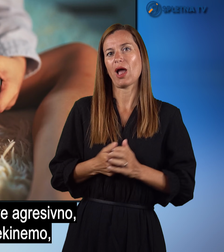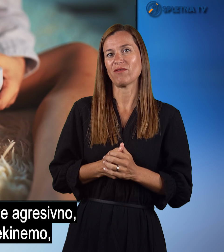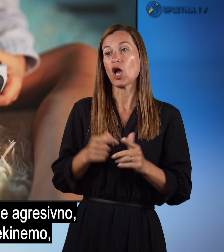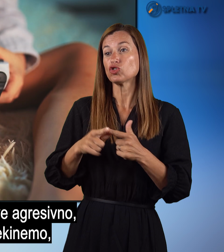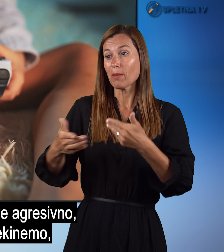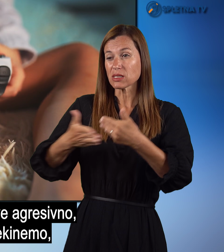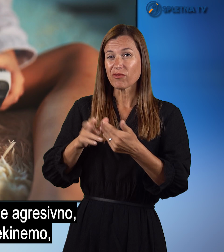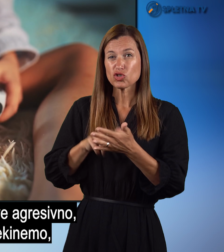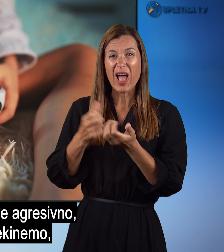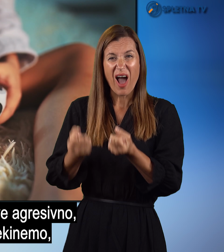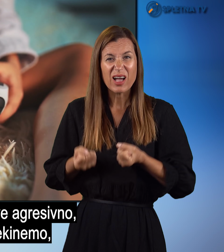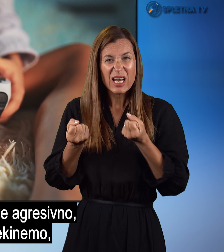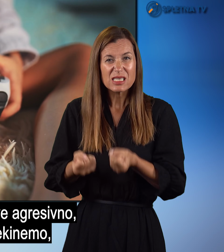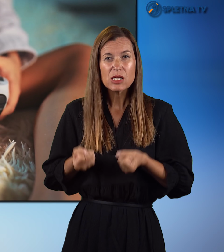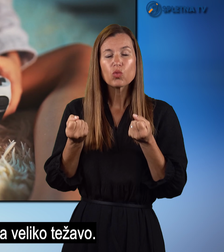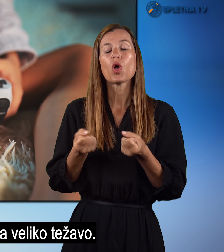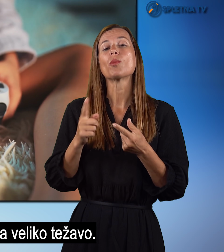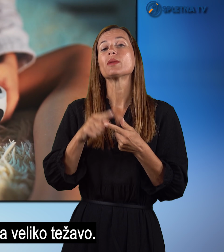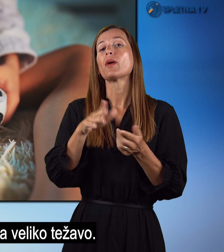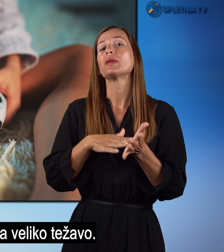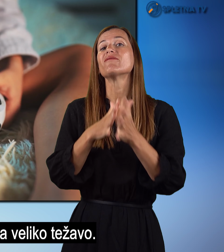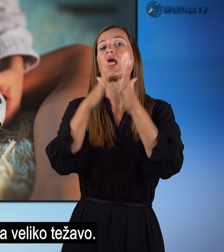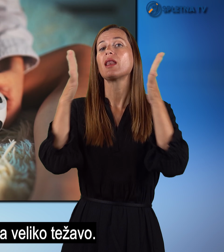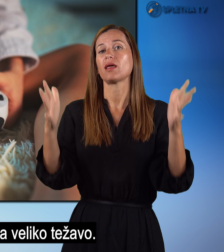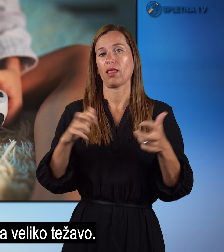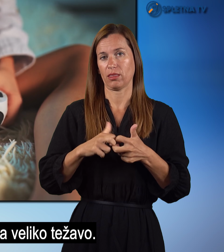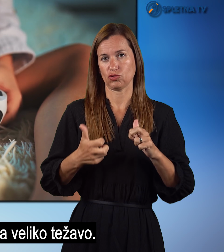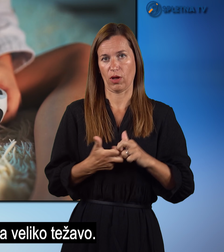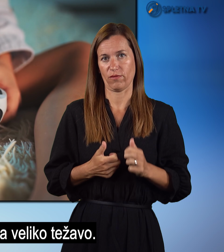odzove agresivno, ne, če mi to prekinemo, pa imamo pa veliko težavo.